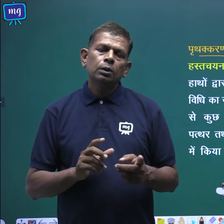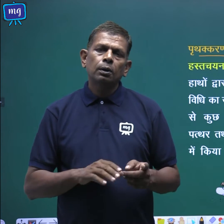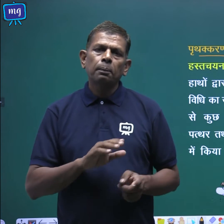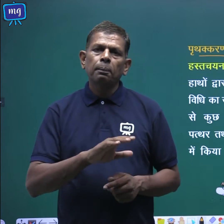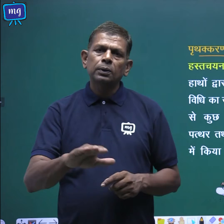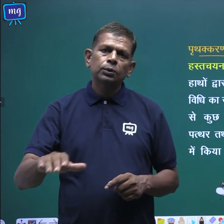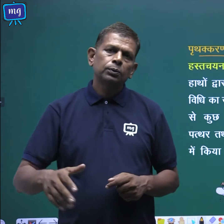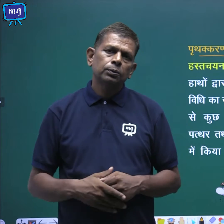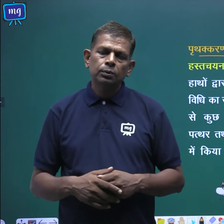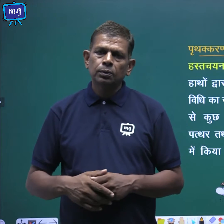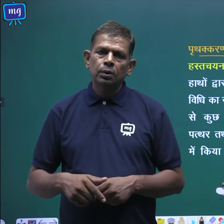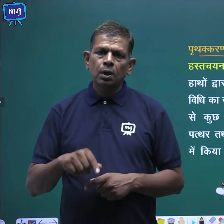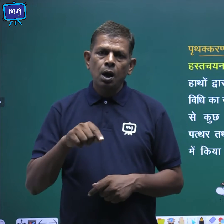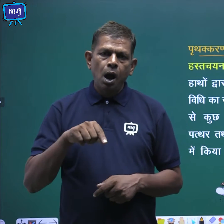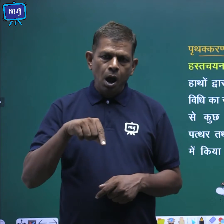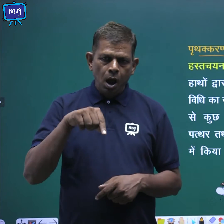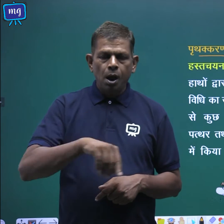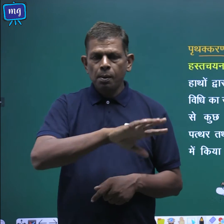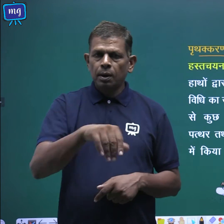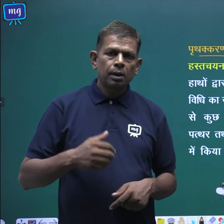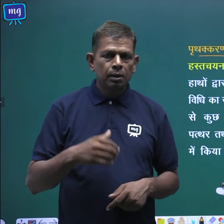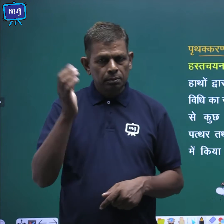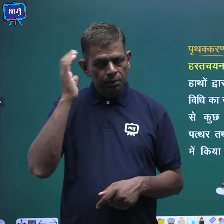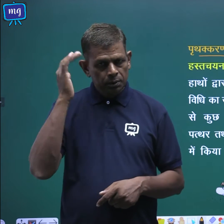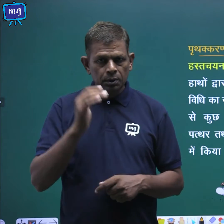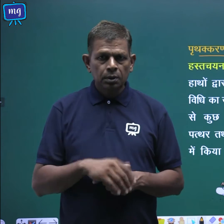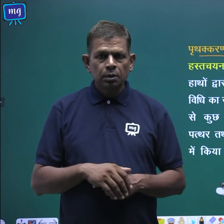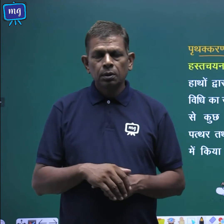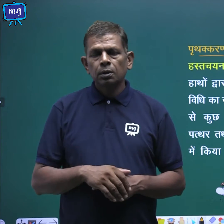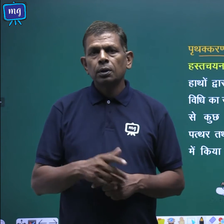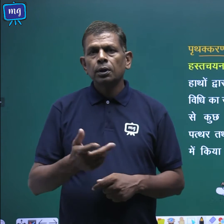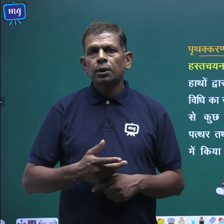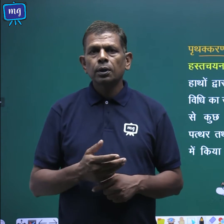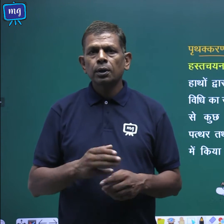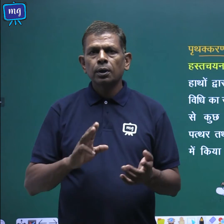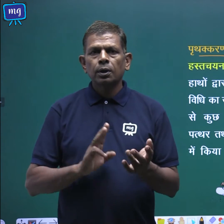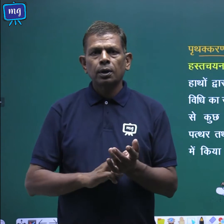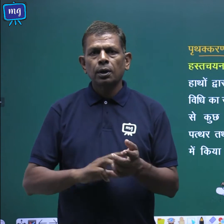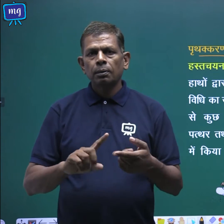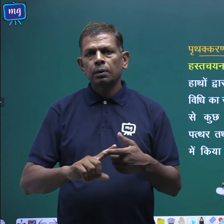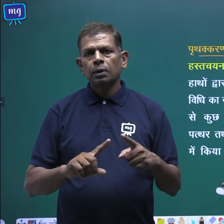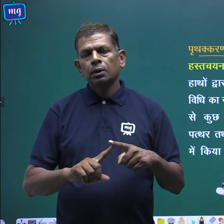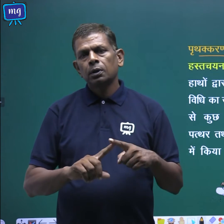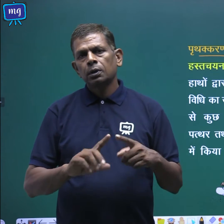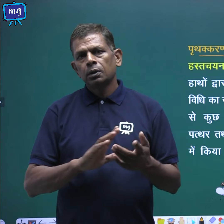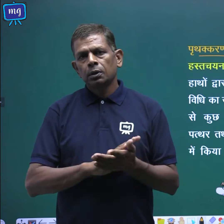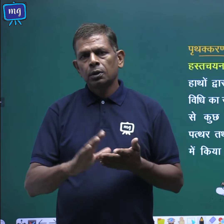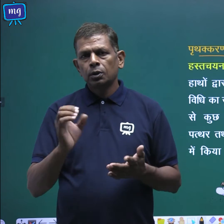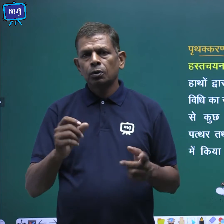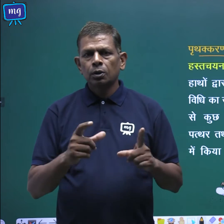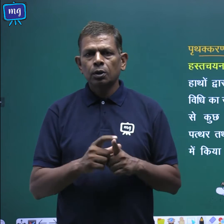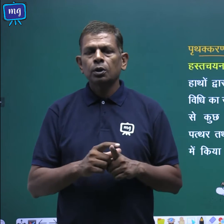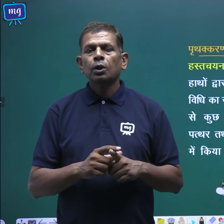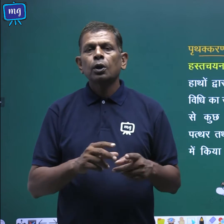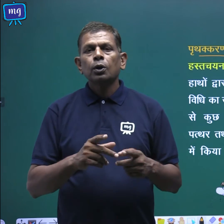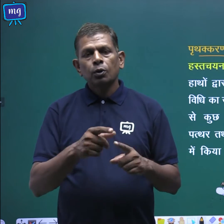बच्चों, अब हम समझेंगे कि पृथक्करण की विधियां कौन कौन सी